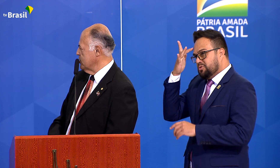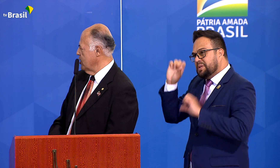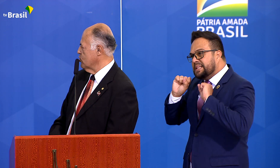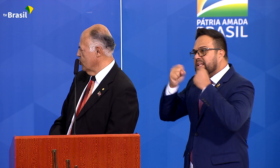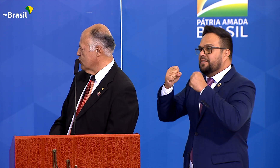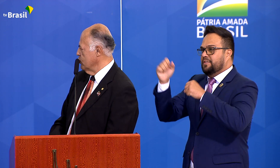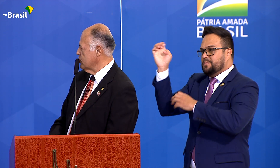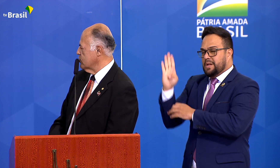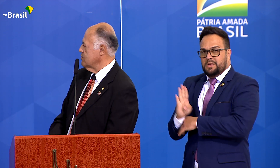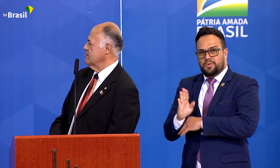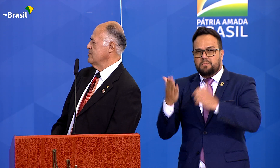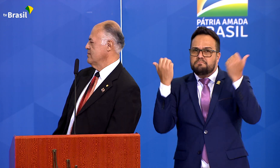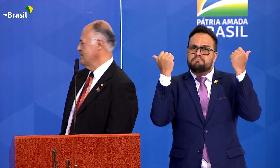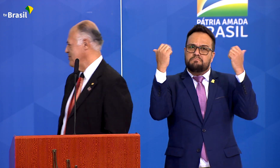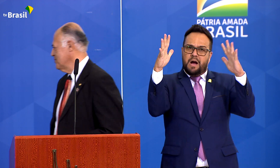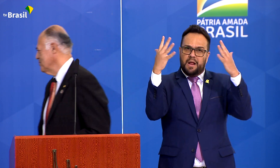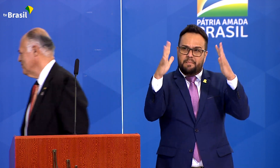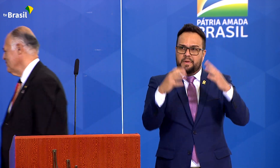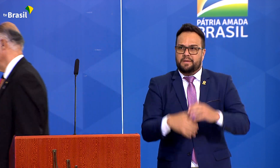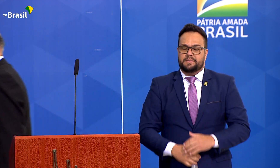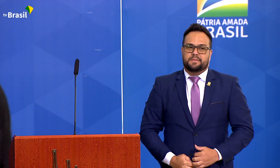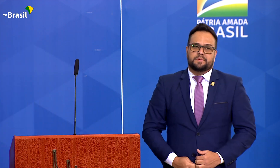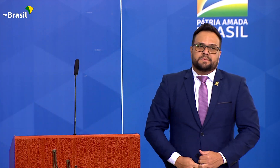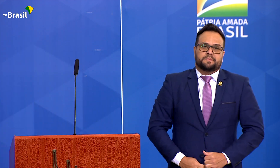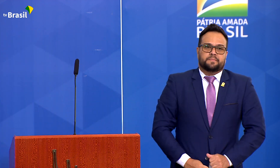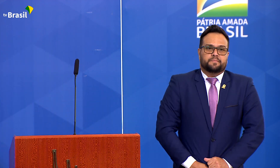Parabéns Presidente Conte conosco